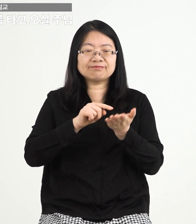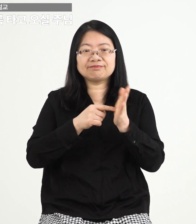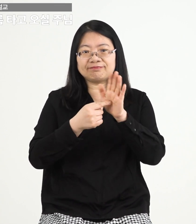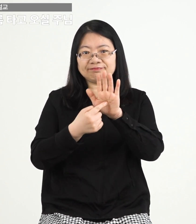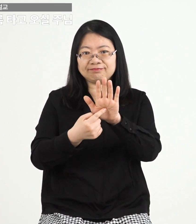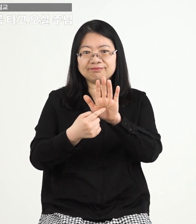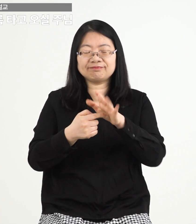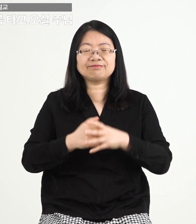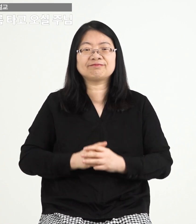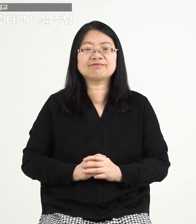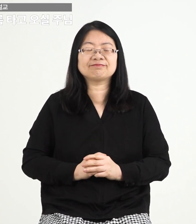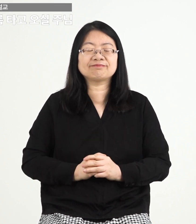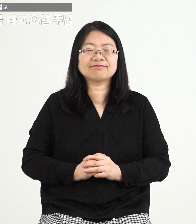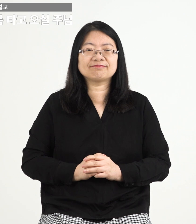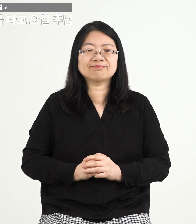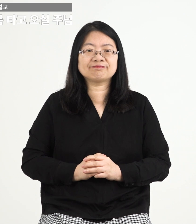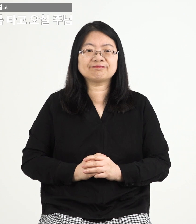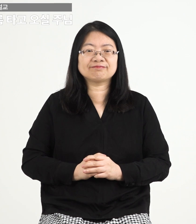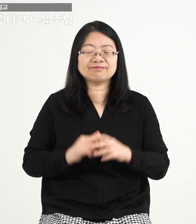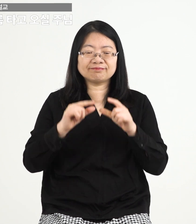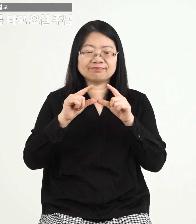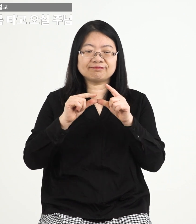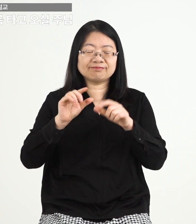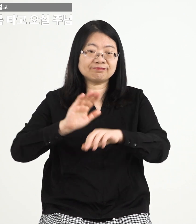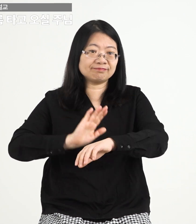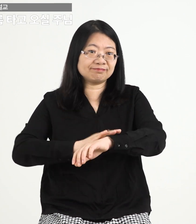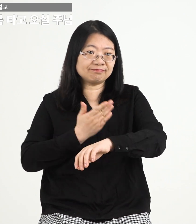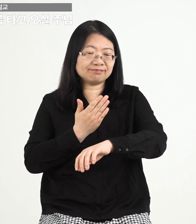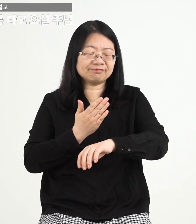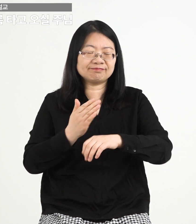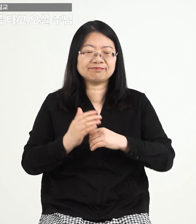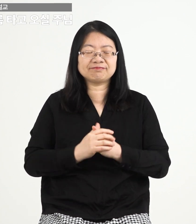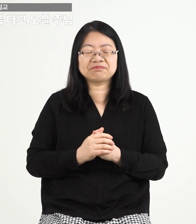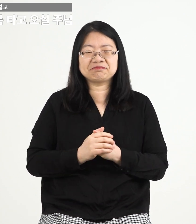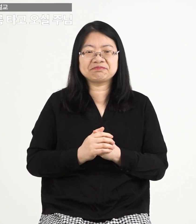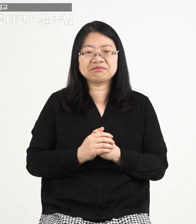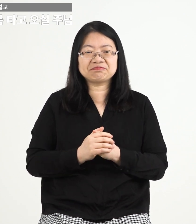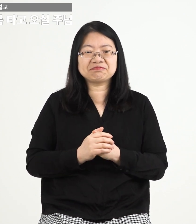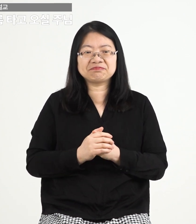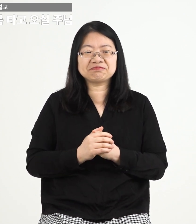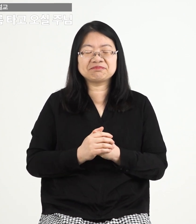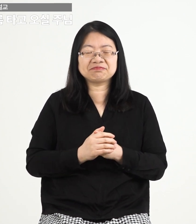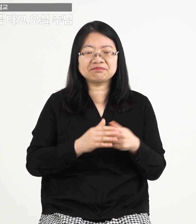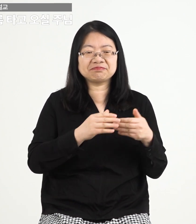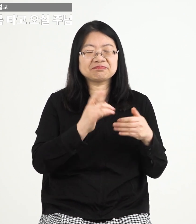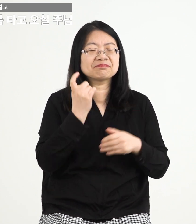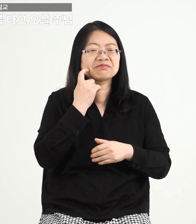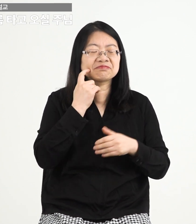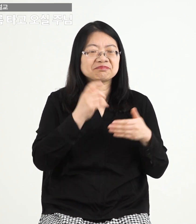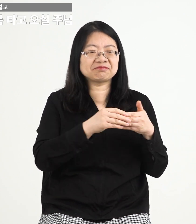해요. 그래서 일부 잘못된 교주급 지도자들이